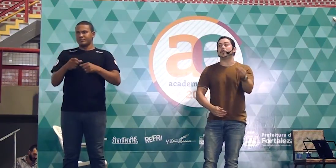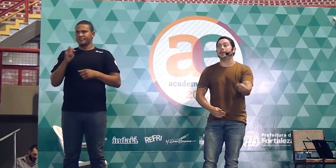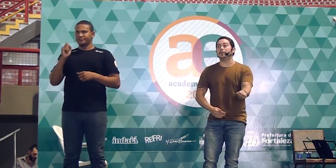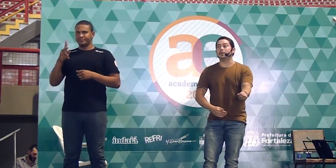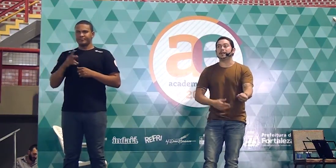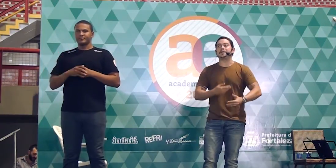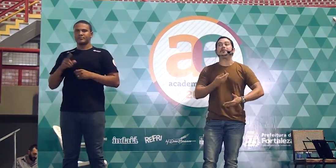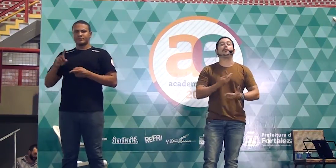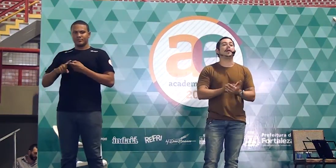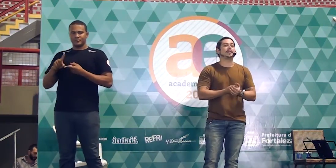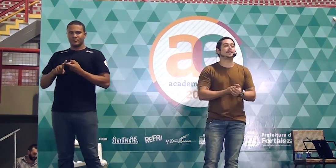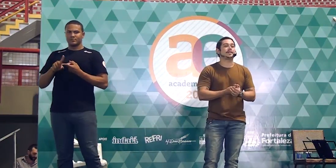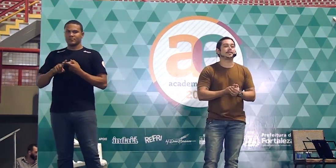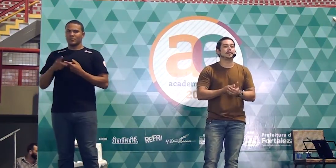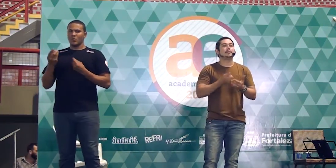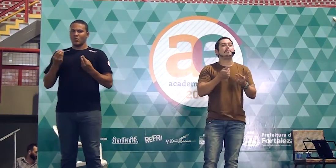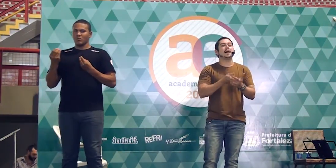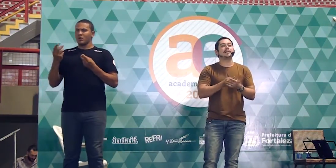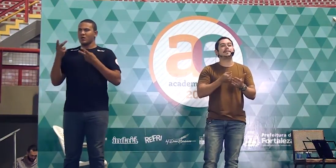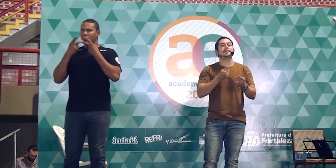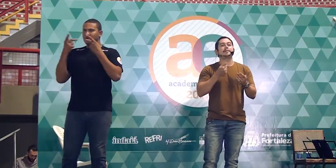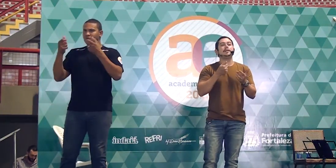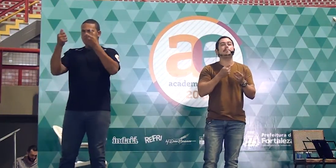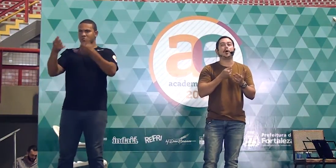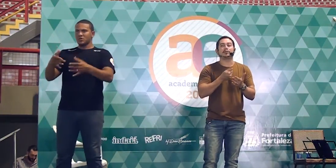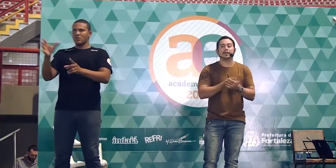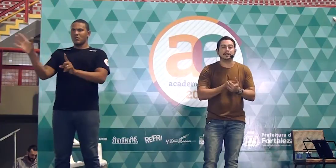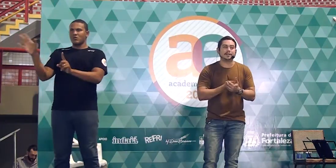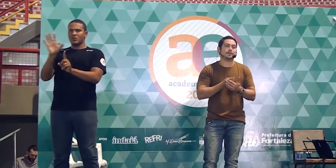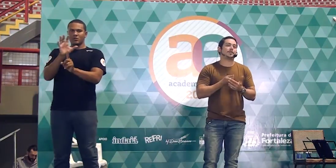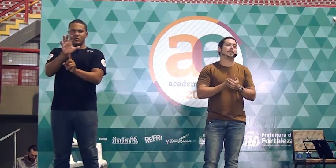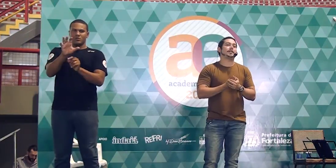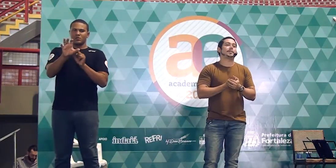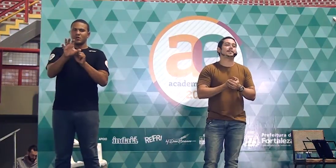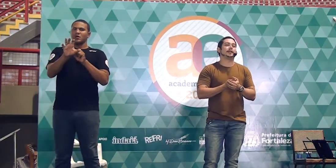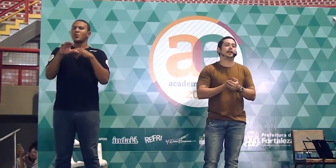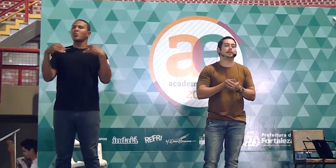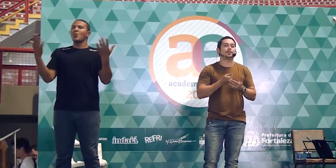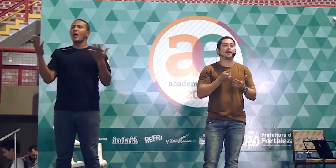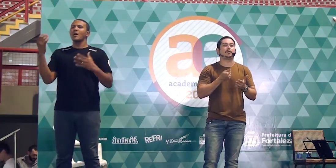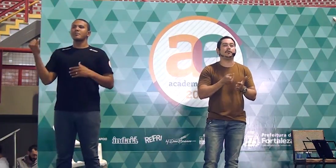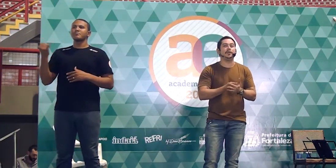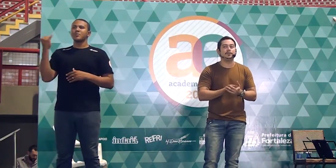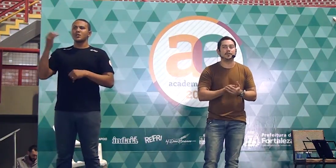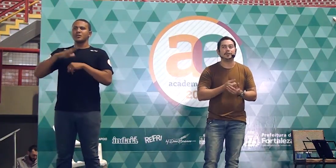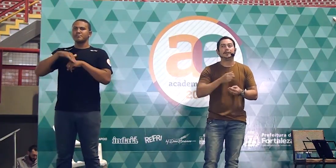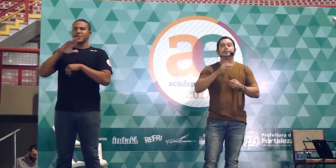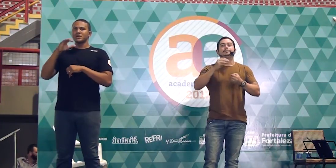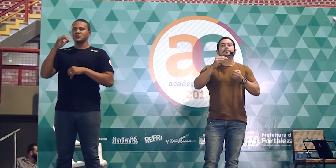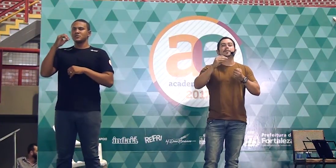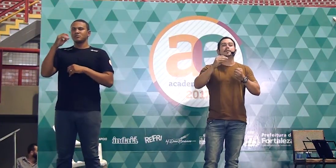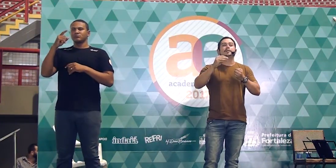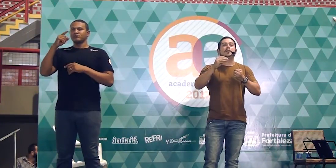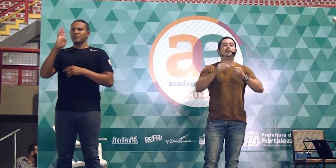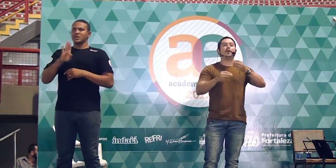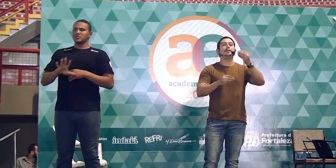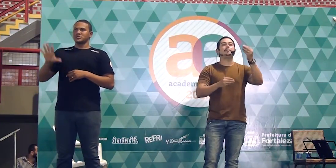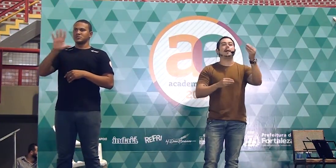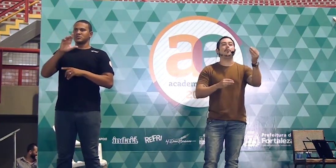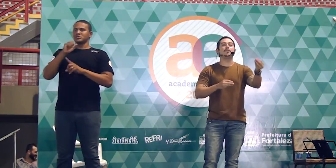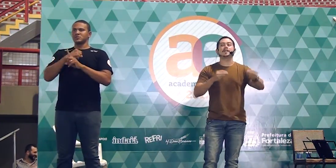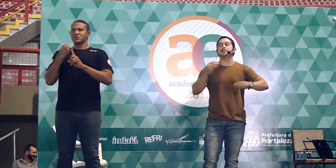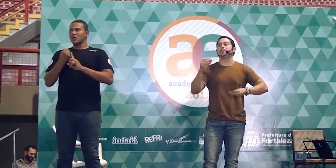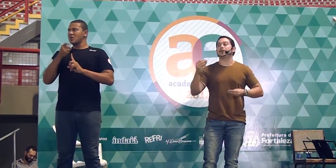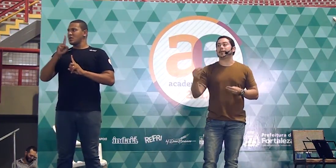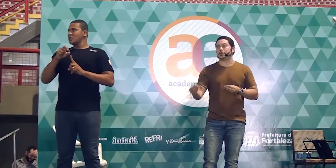falar sobre uma das influências mais importantes da sociedade brasileira no século XX, que foi